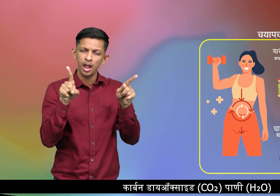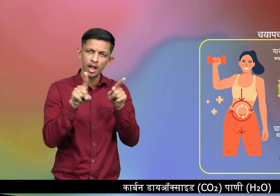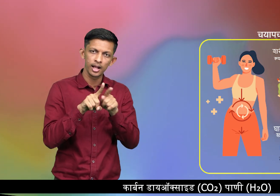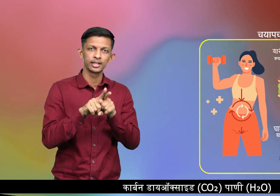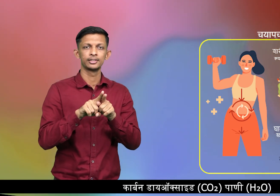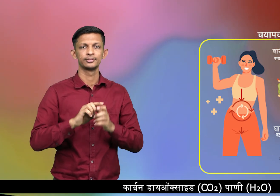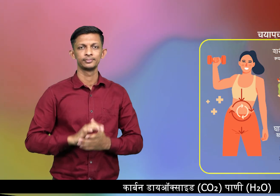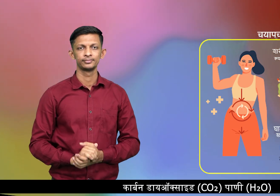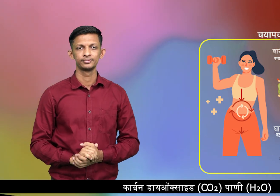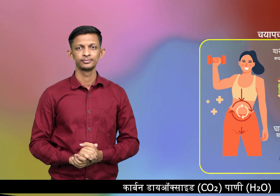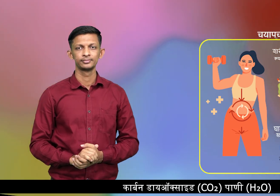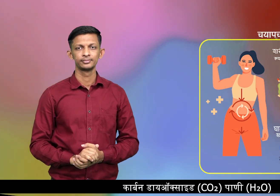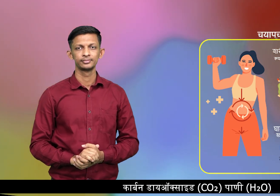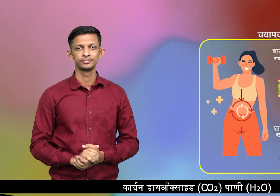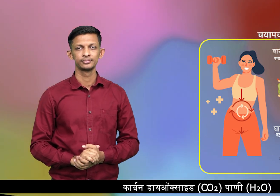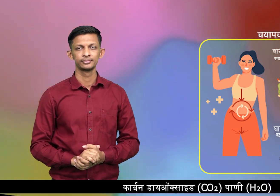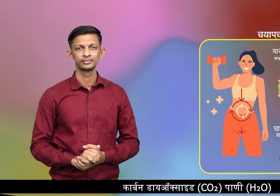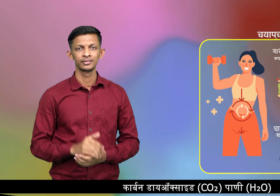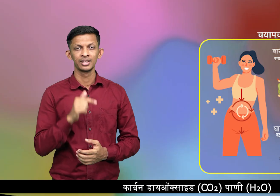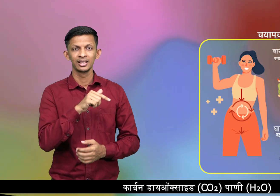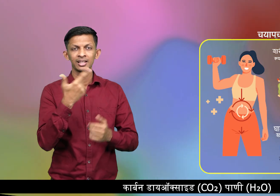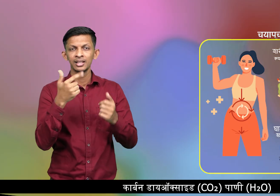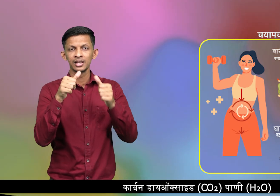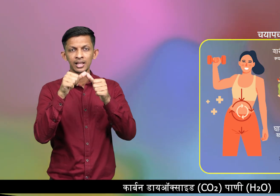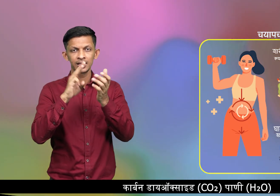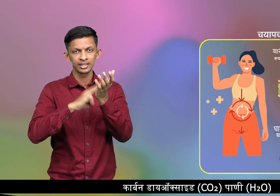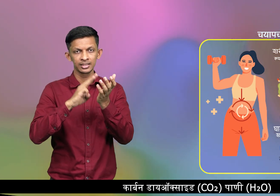कार्बन डायऑक्साईड CO2, पाणी H2O,